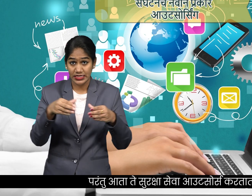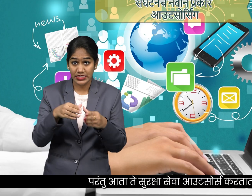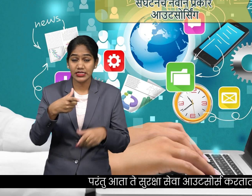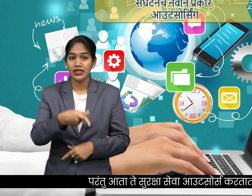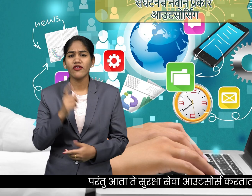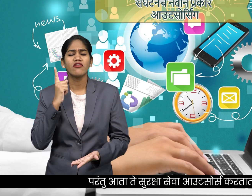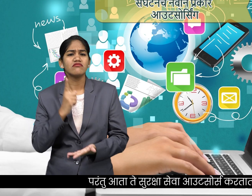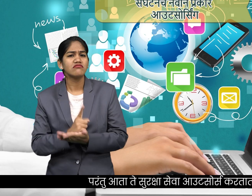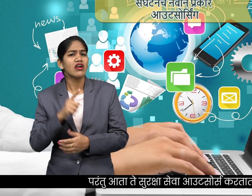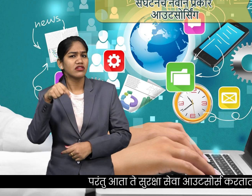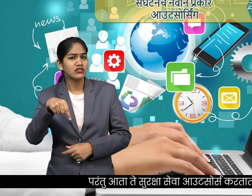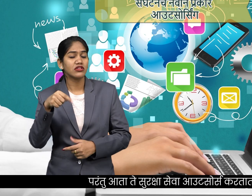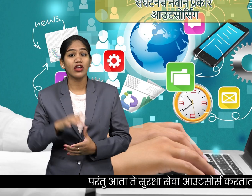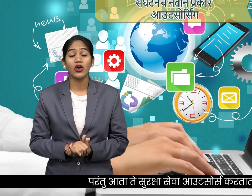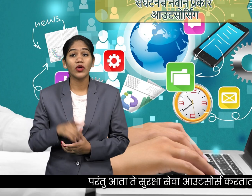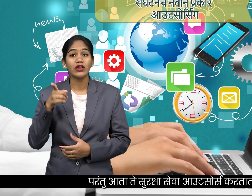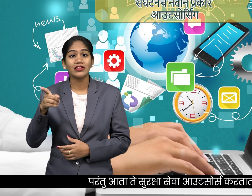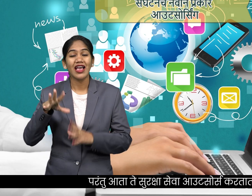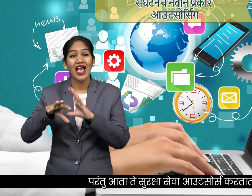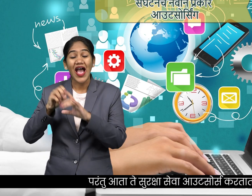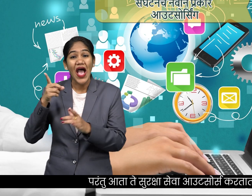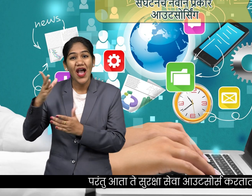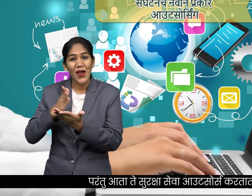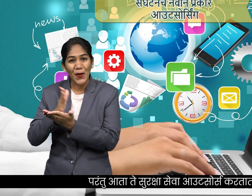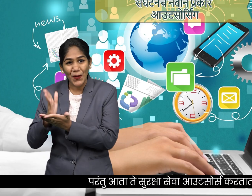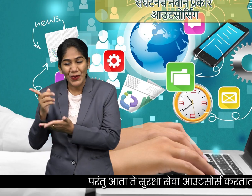परंतु आता ते सुरक्षा सेवा आउटसोर्स करतात.